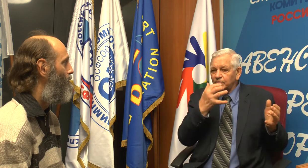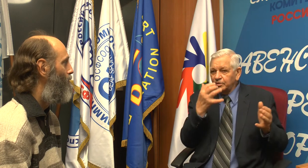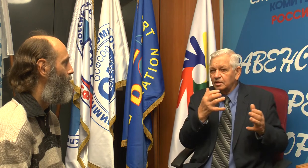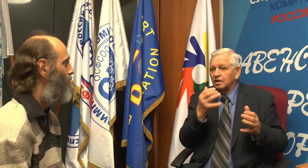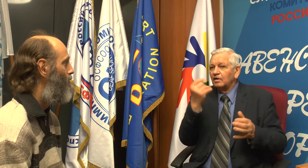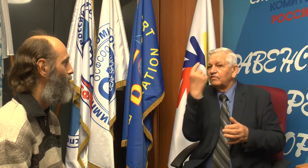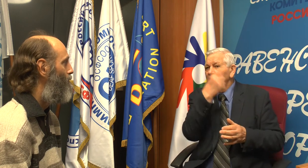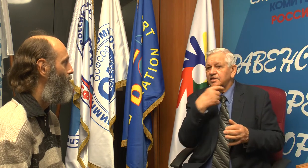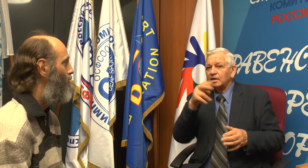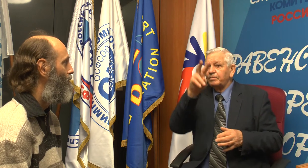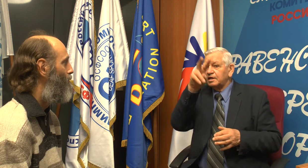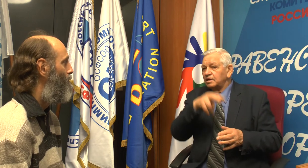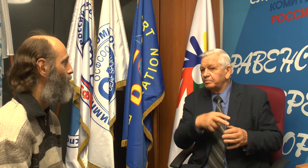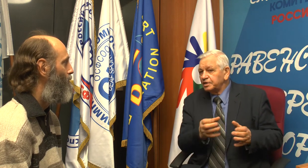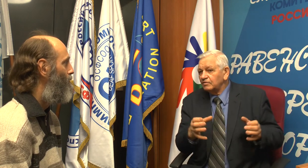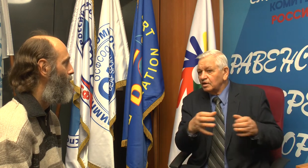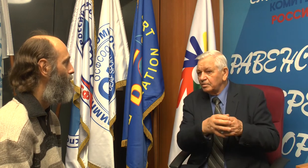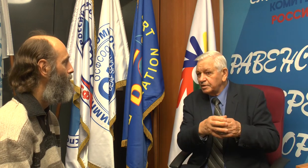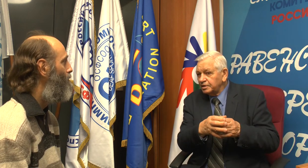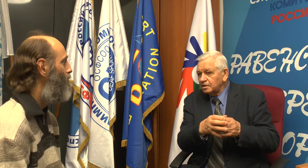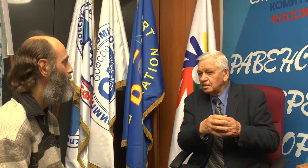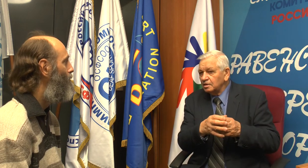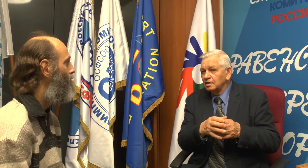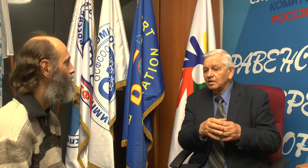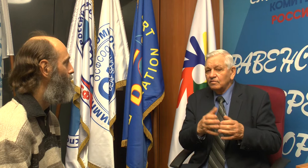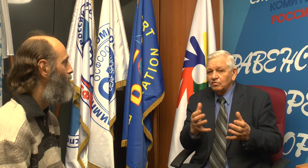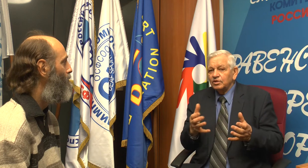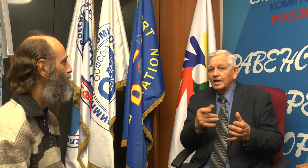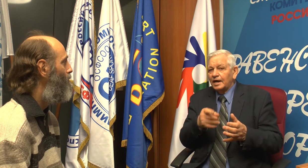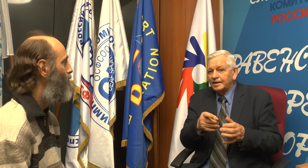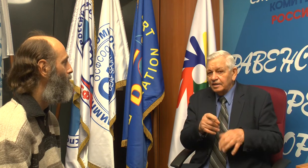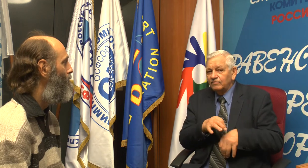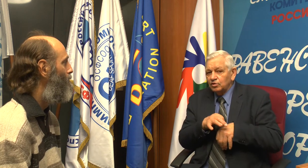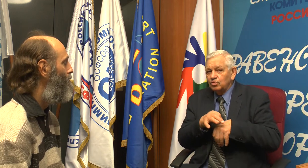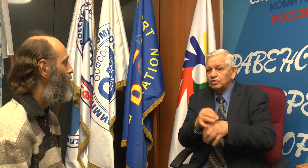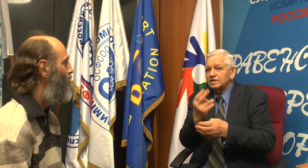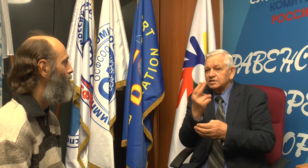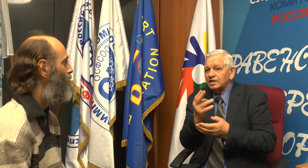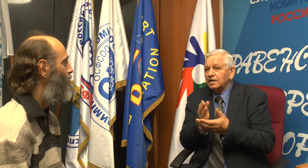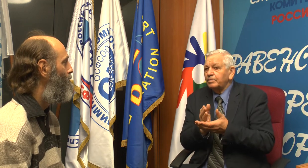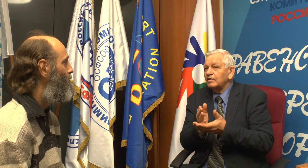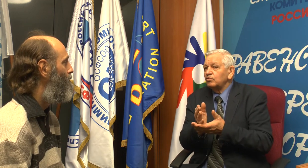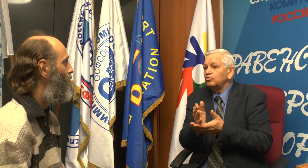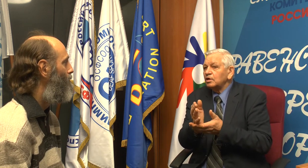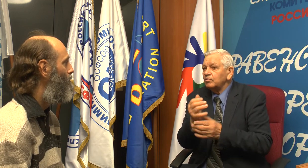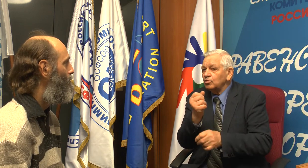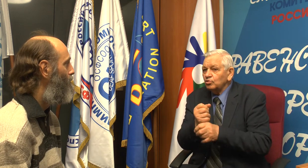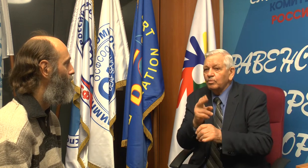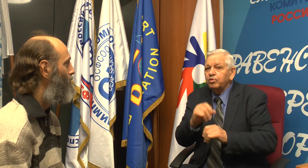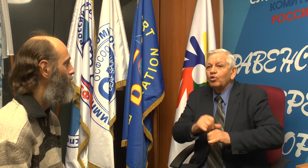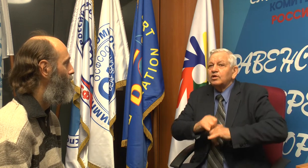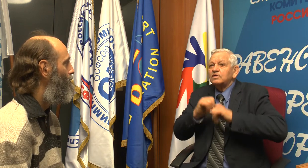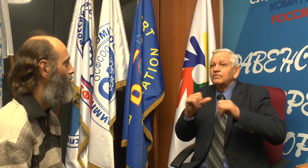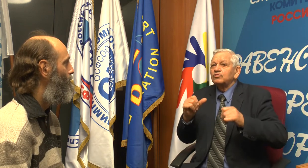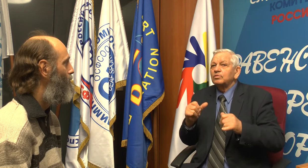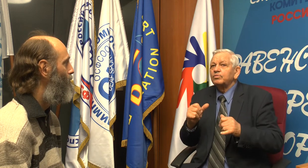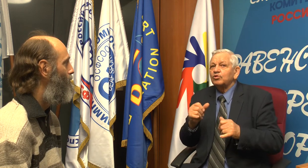слепых, в лице Паралимпийского комитета. Вот. Они ведут целенаправленную работу по развитию спорта,